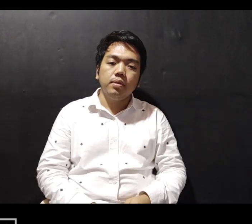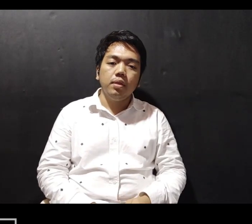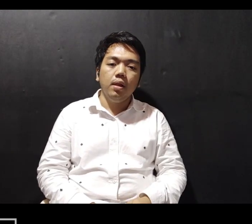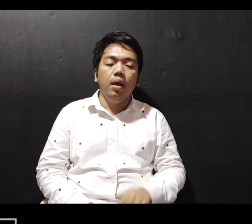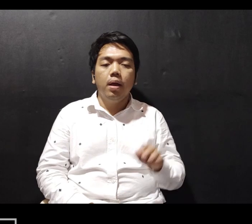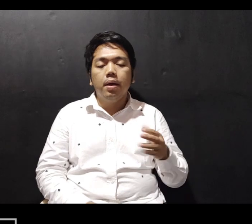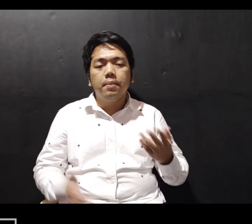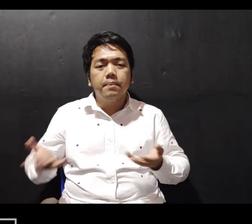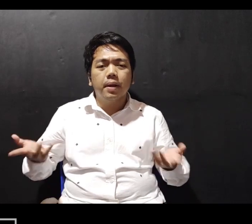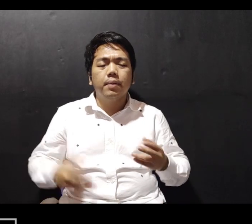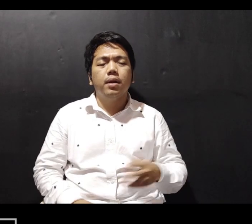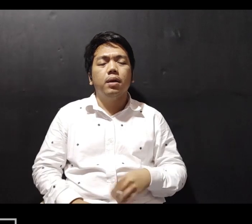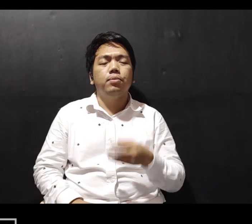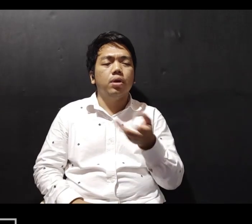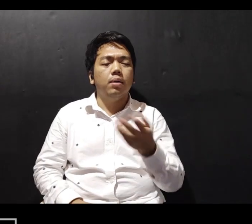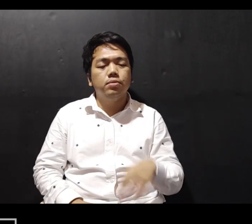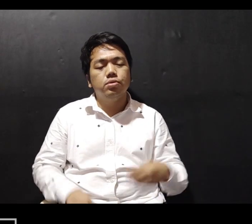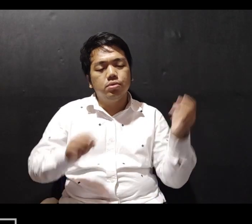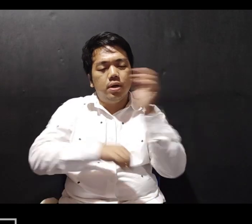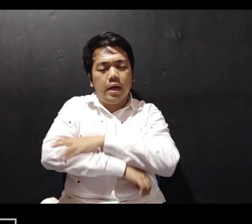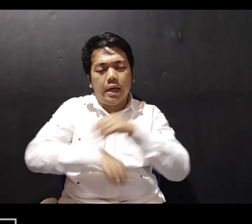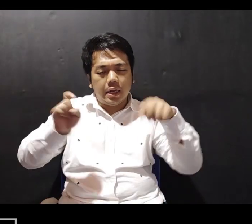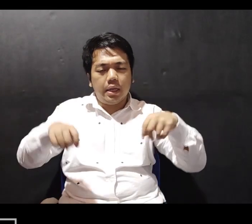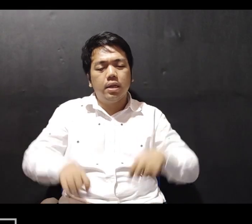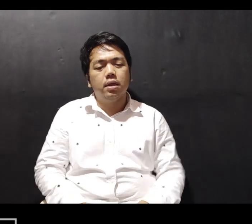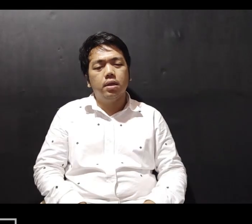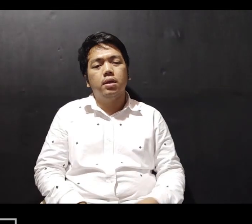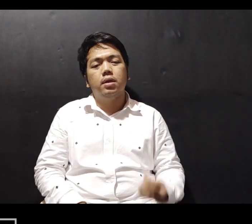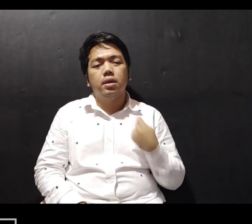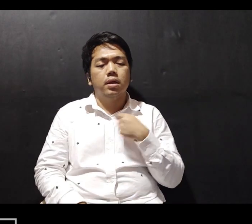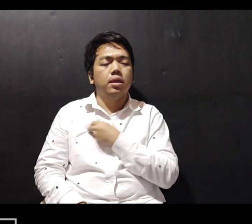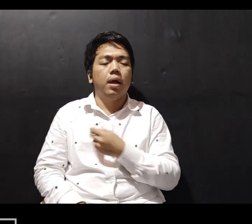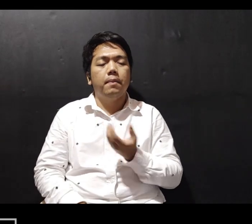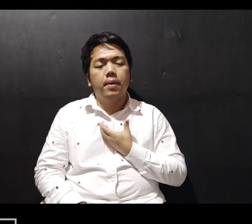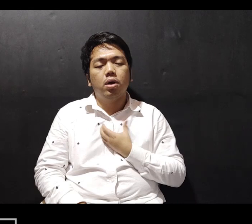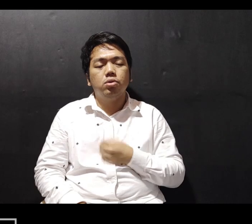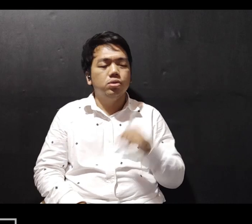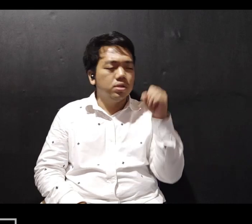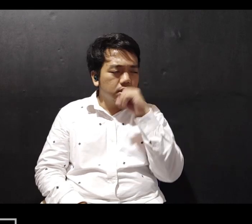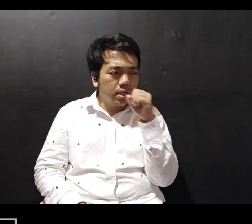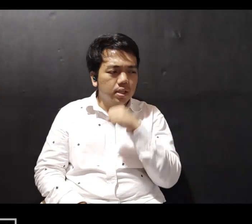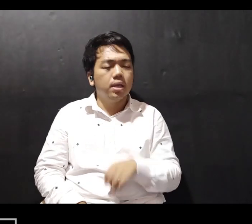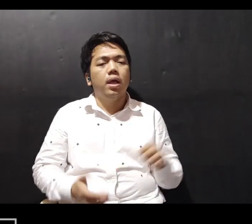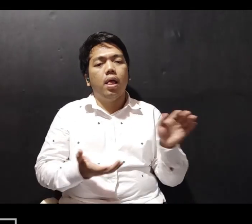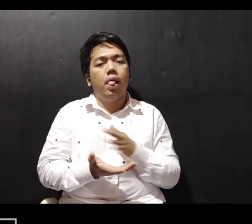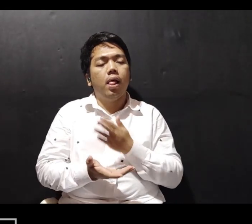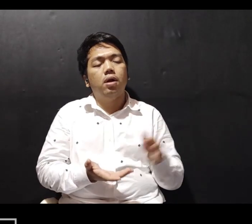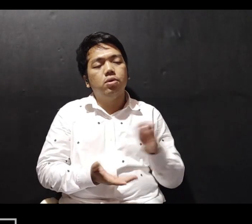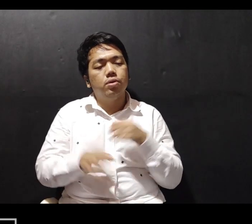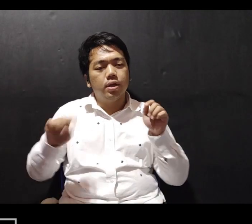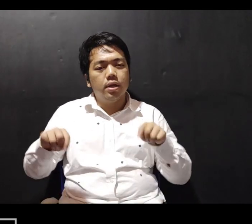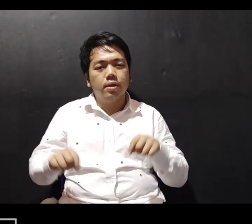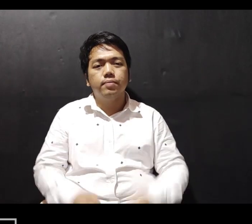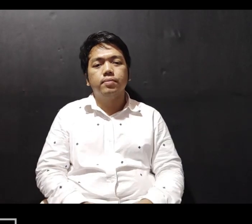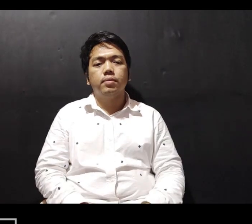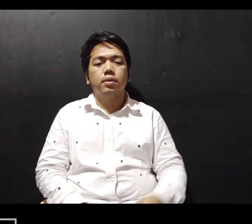Bagaimanapun keadaanmu hari ini, maukah engkau datang di hadapan Dia saat ini? Kita akan nyanyikan lagu ini, Engkau ada bersamaku dalam